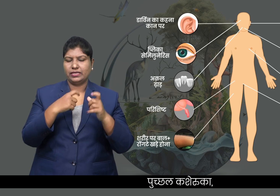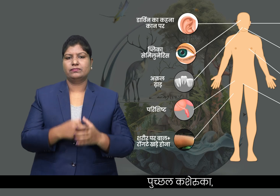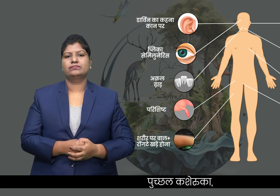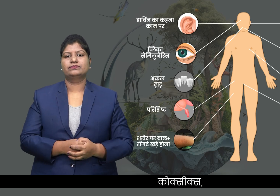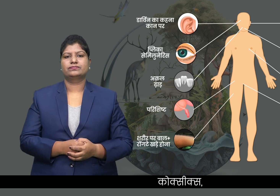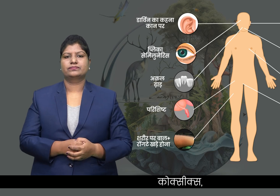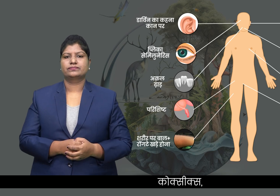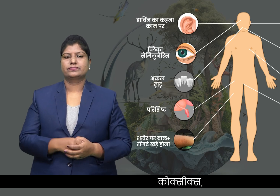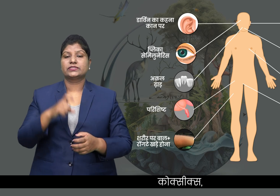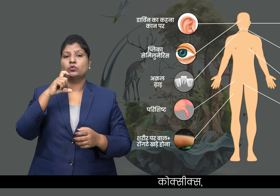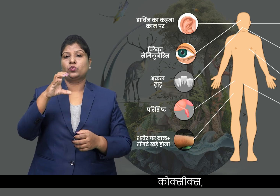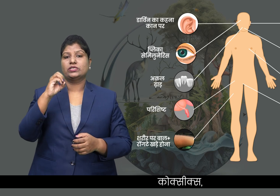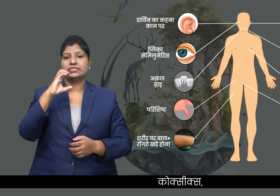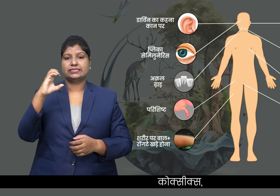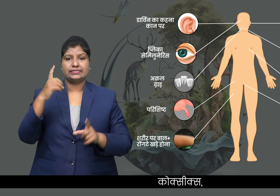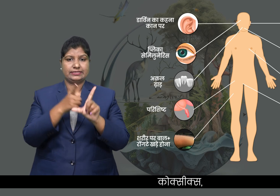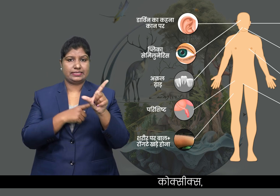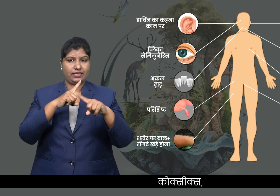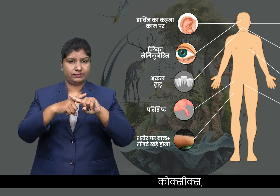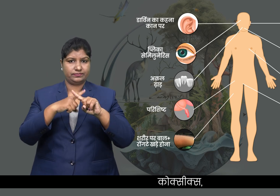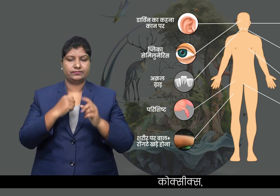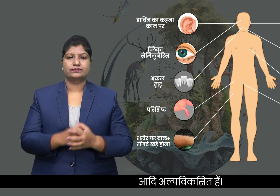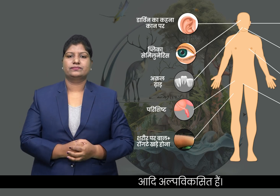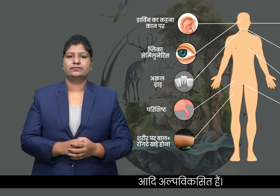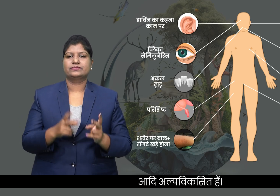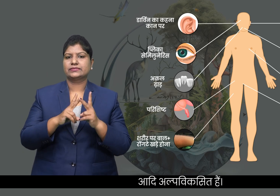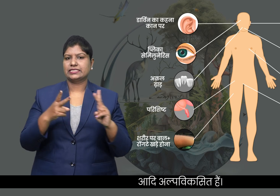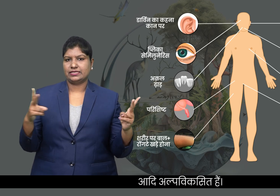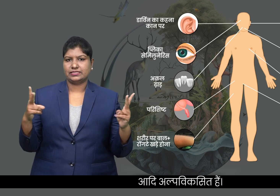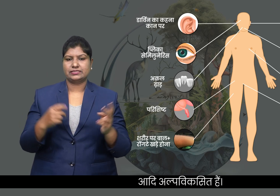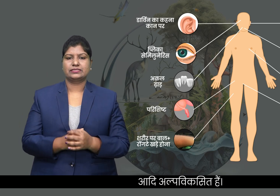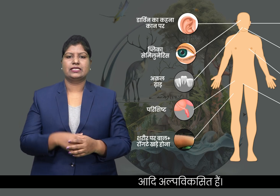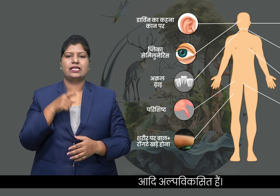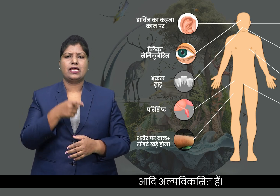कॉसिक्स आदि अल्पविकसित है।